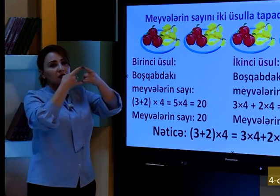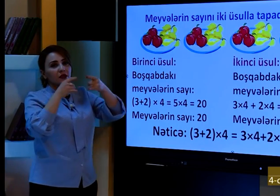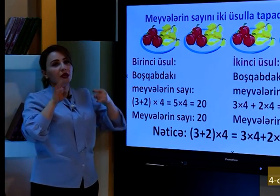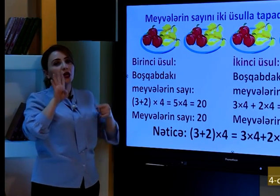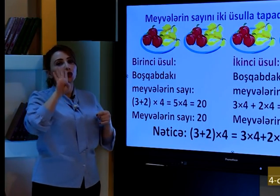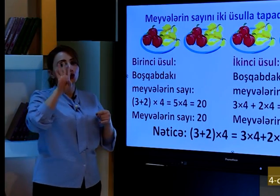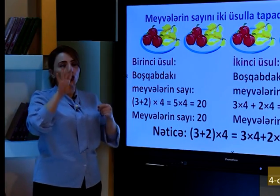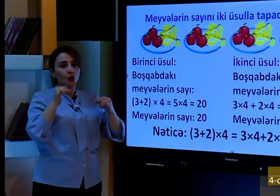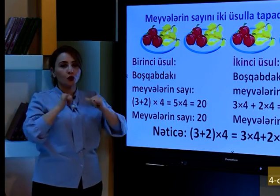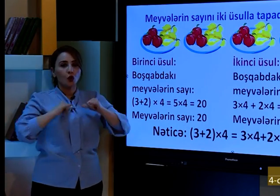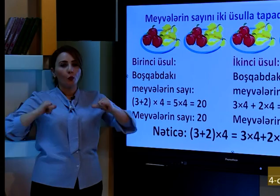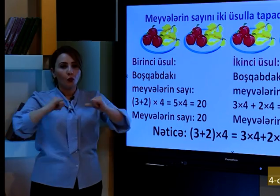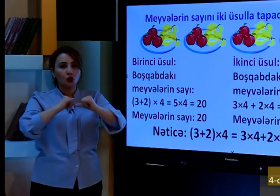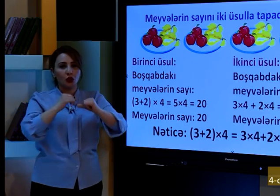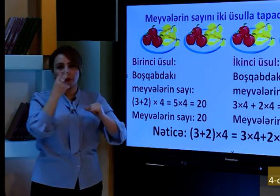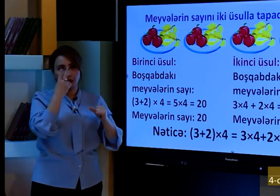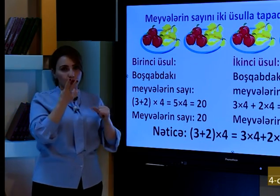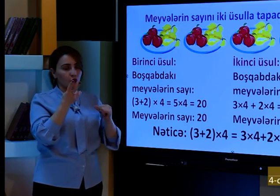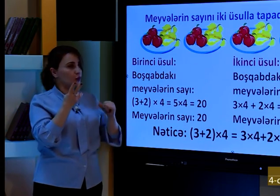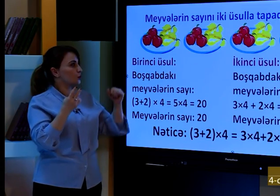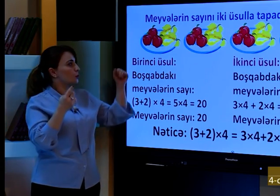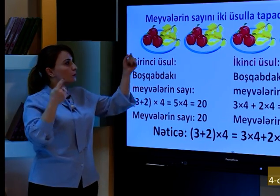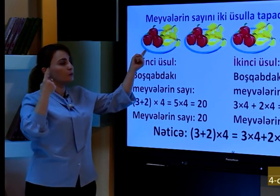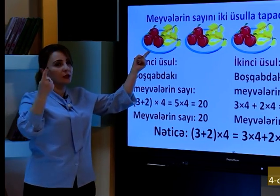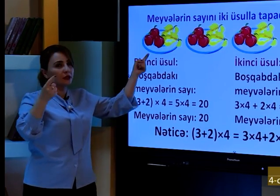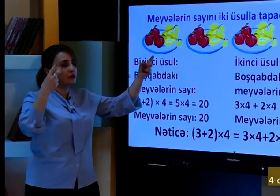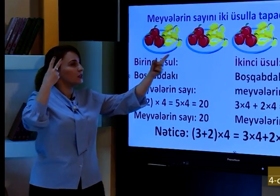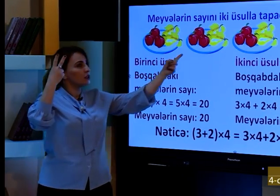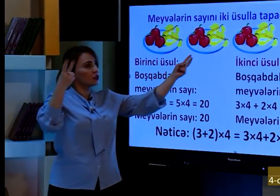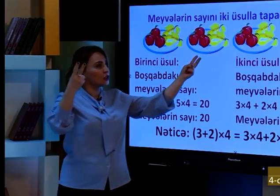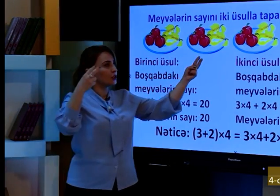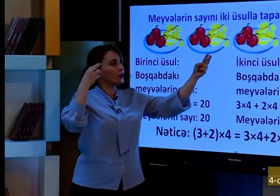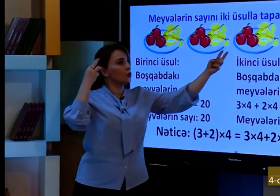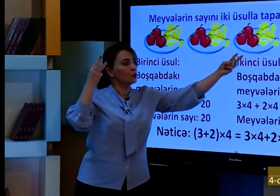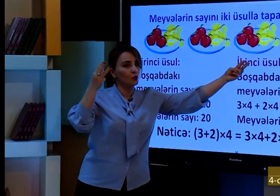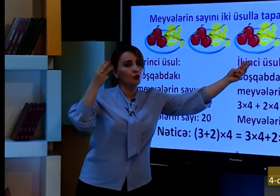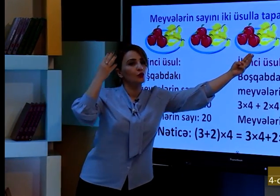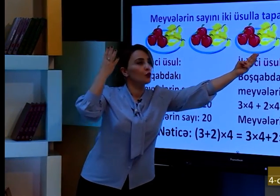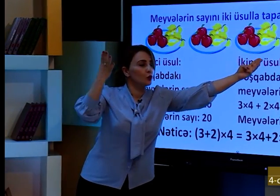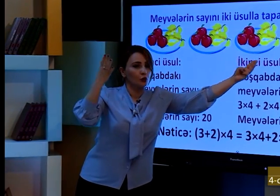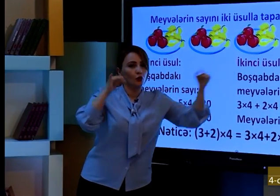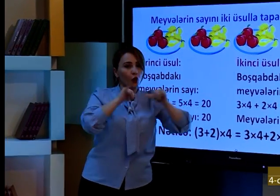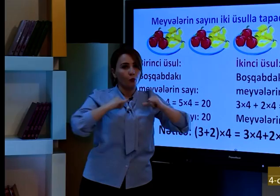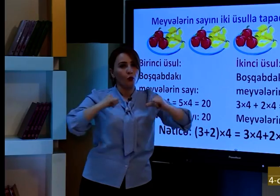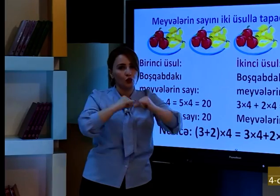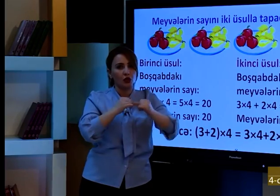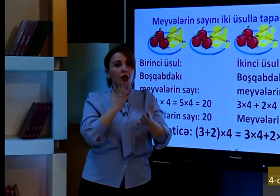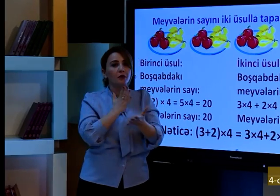Ekranda 4 boş qab görürük. 1, 2, 3, 4 boş qab